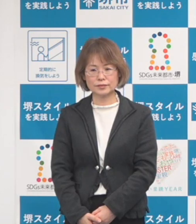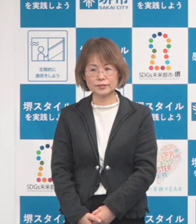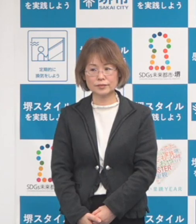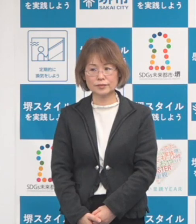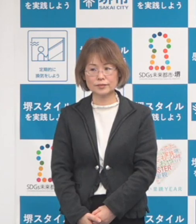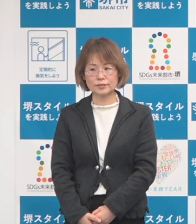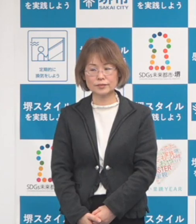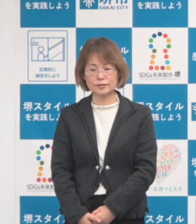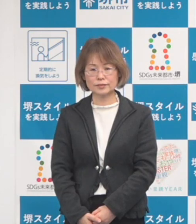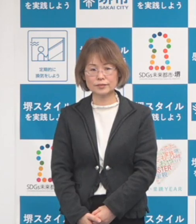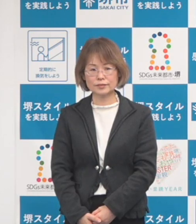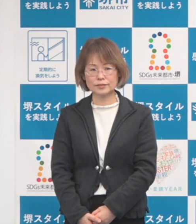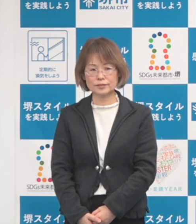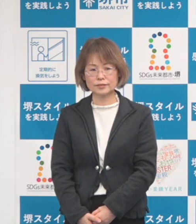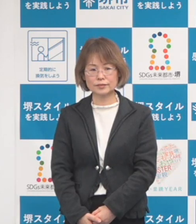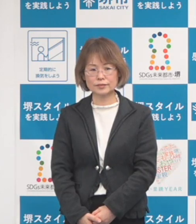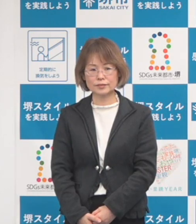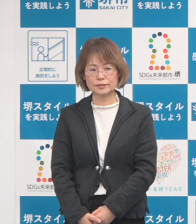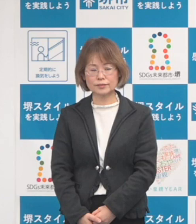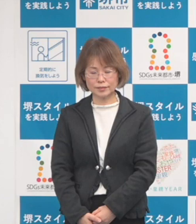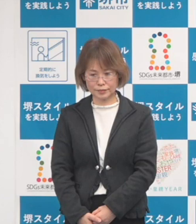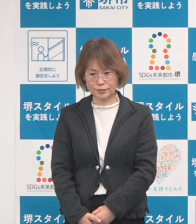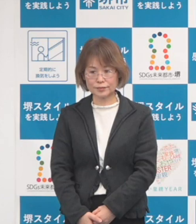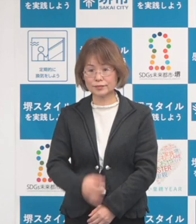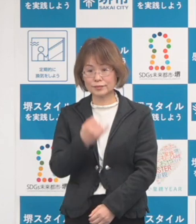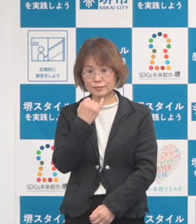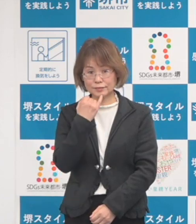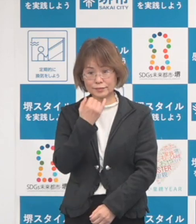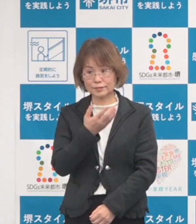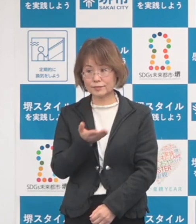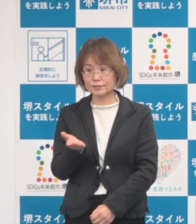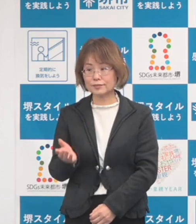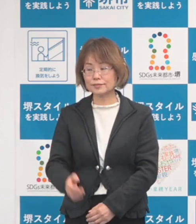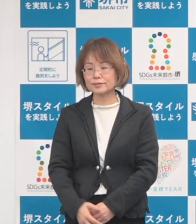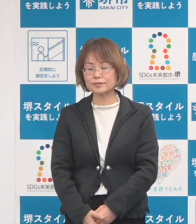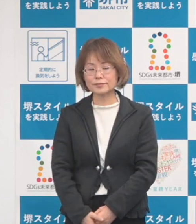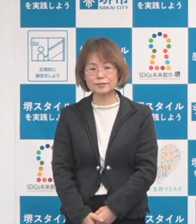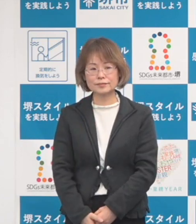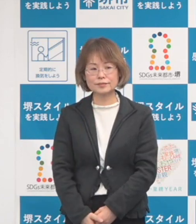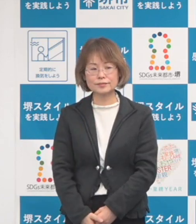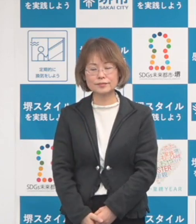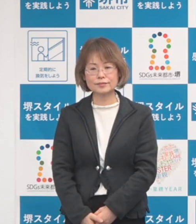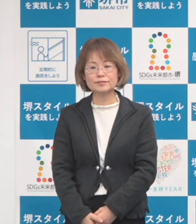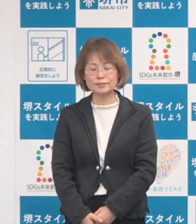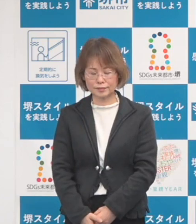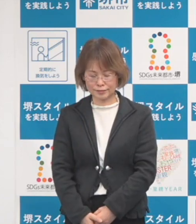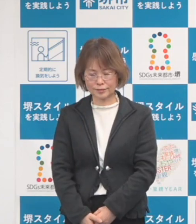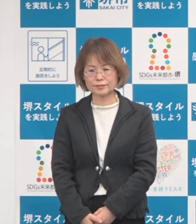よろしいでしょうか。